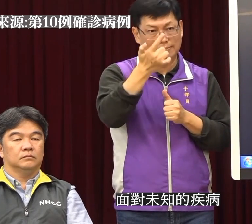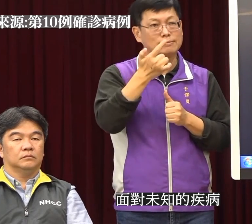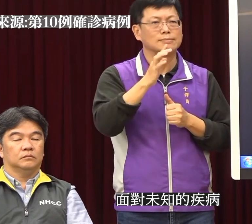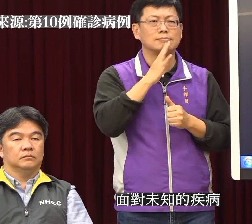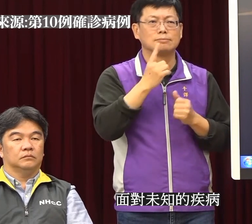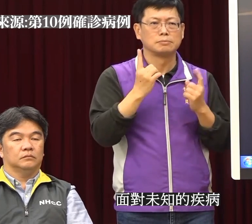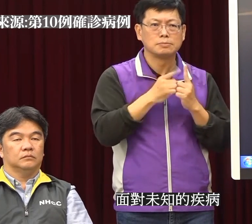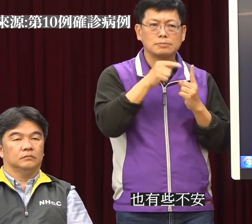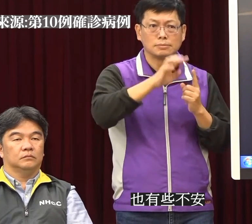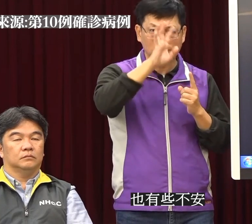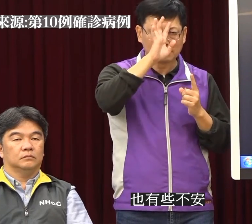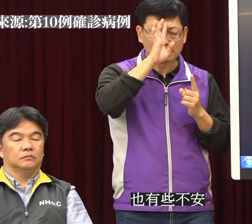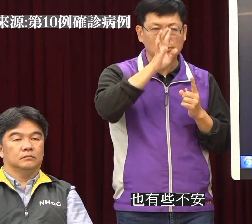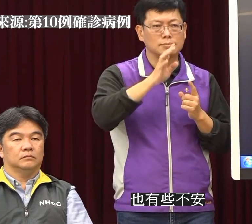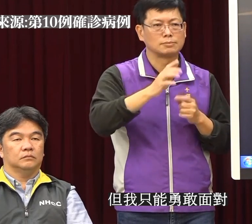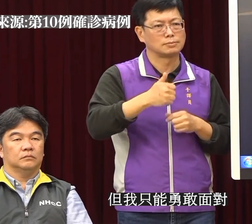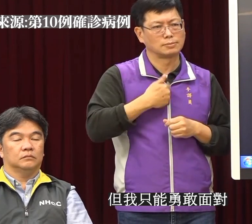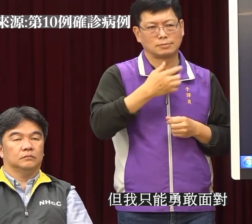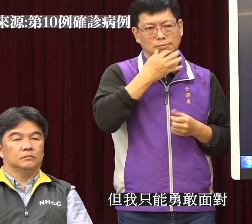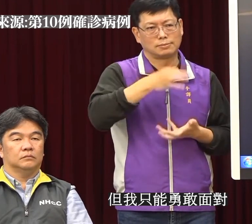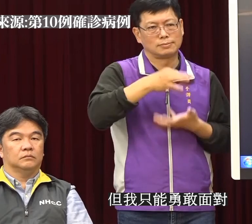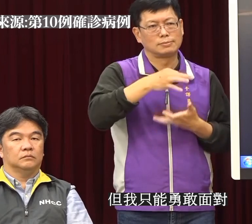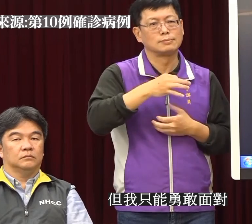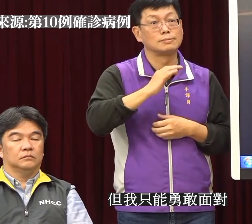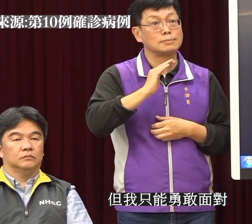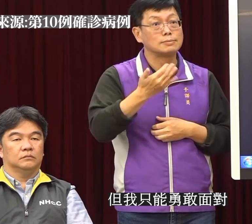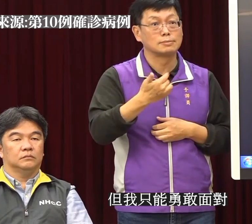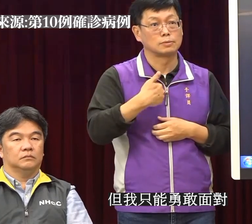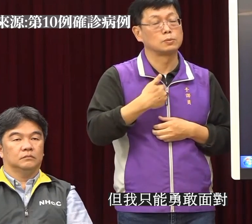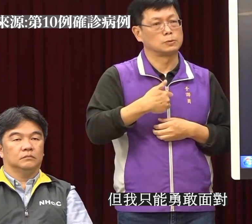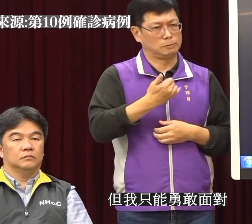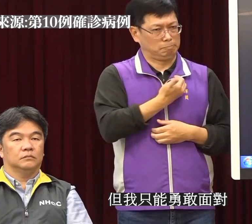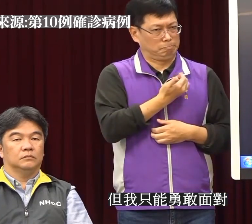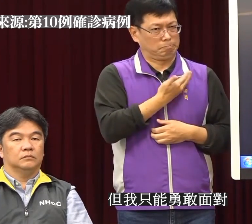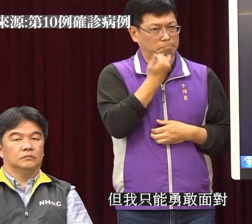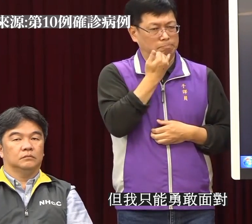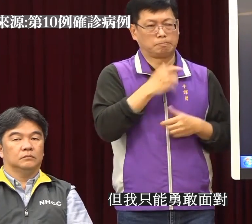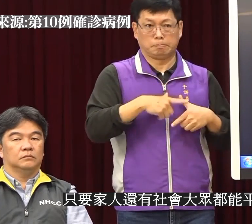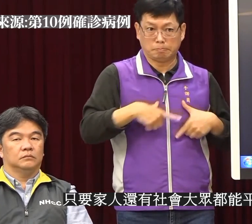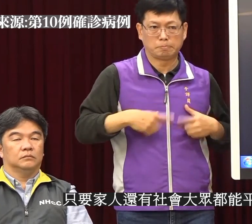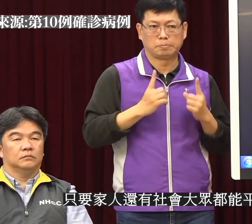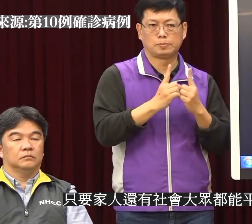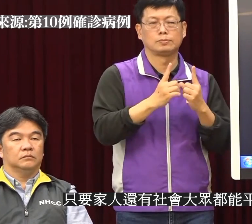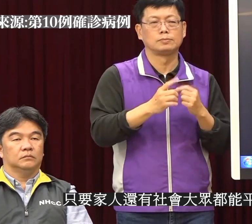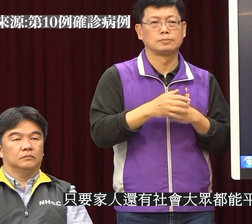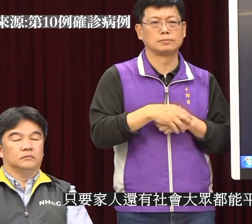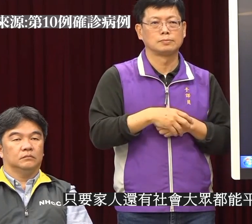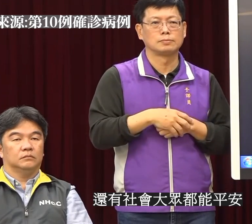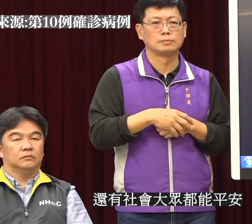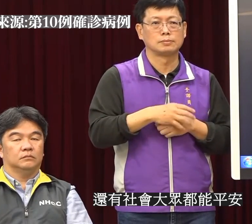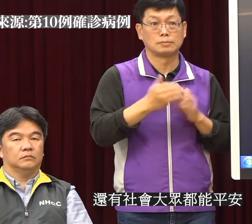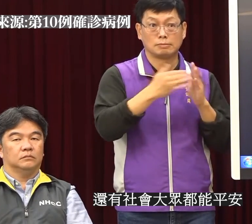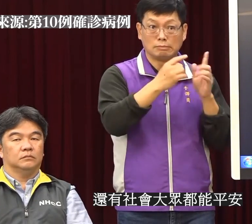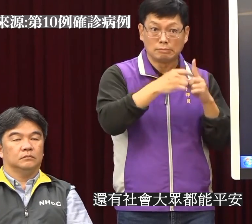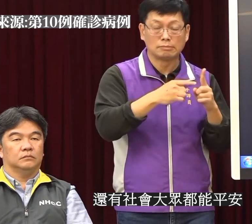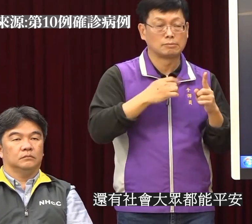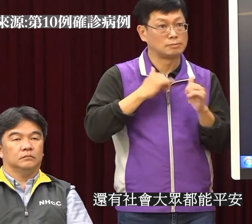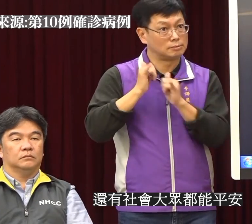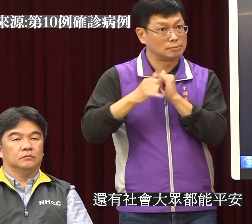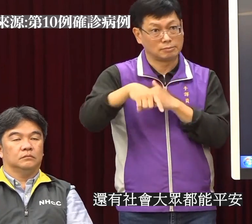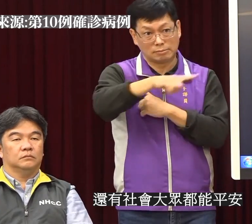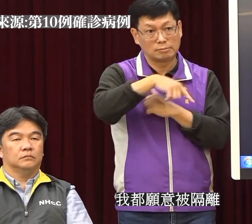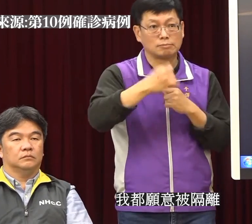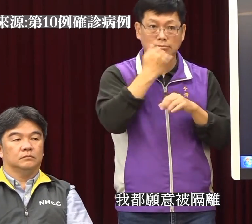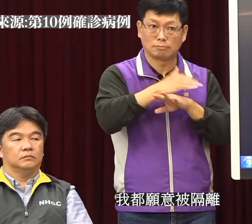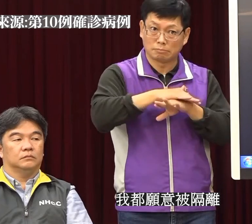的疾病也有些不安，但我只能勇敢面对，只要家人还有社会大众都